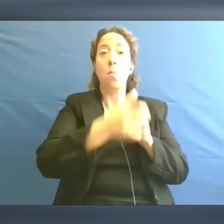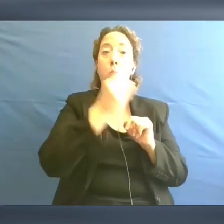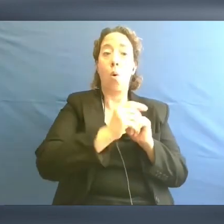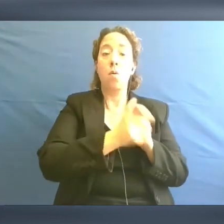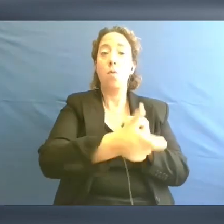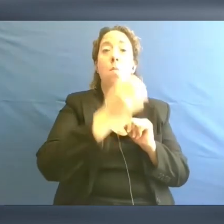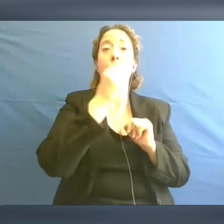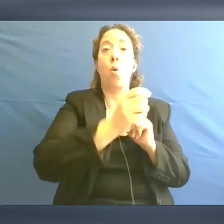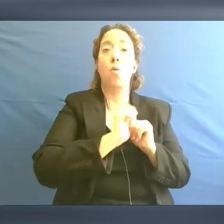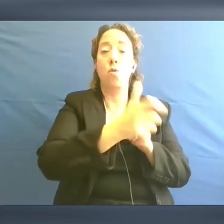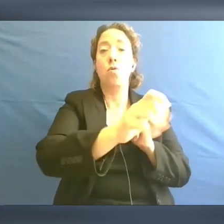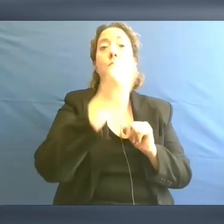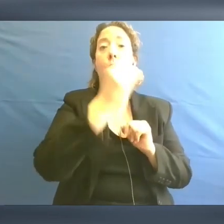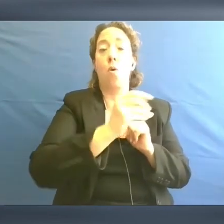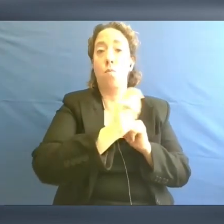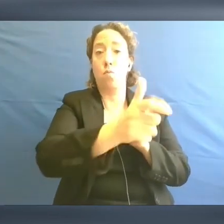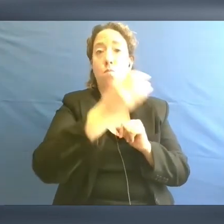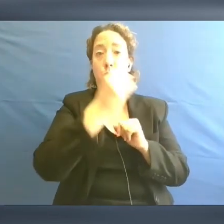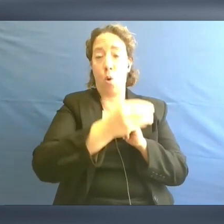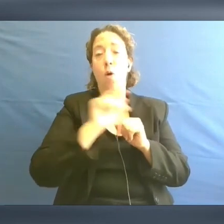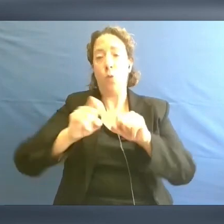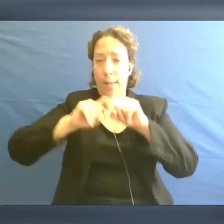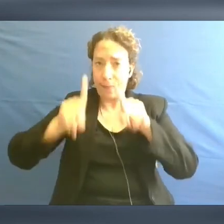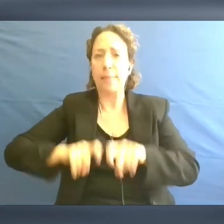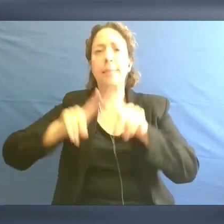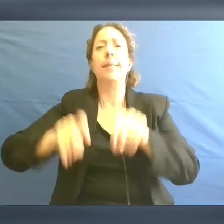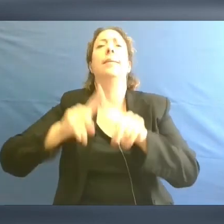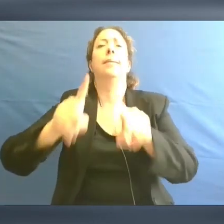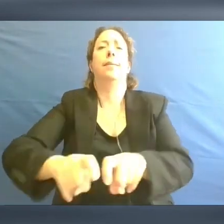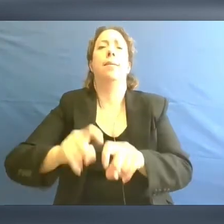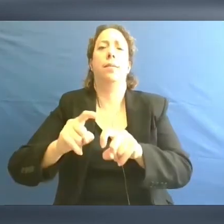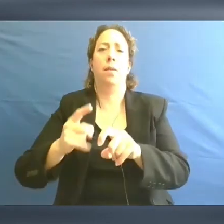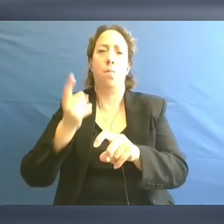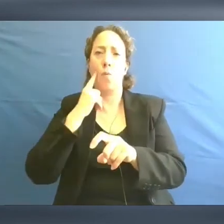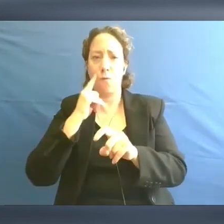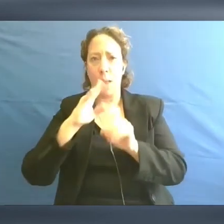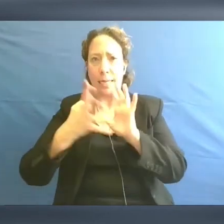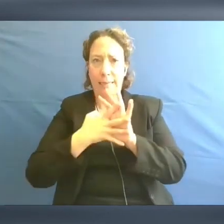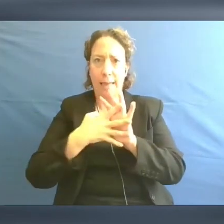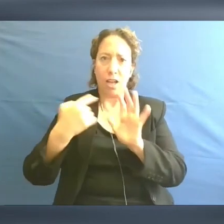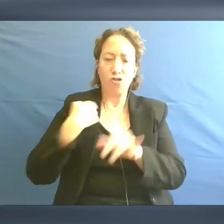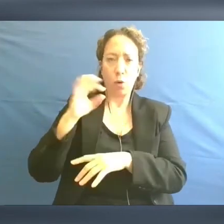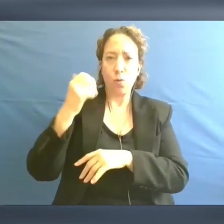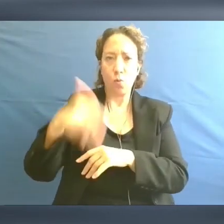besoin de faire davantage de tests pour savoir si le critère échoue ou pas.